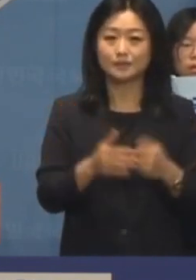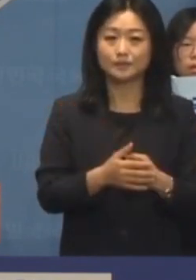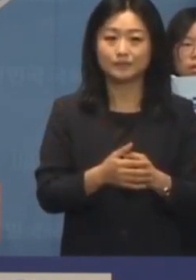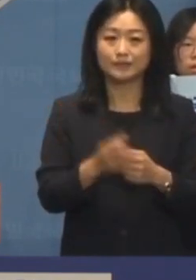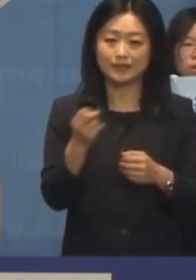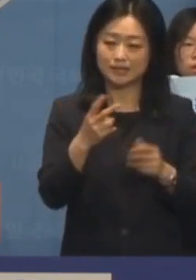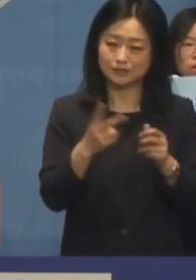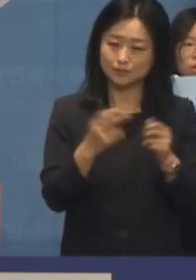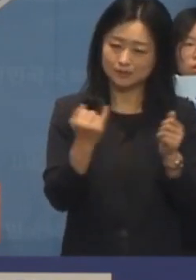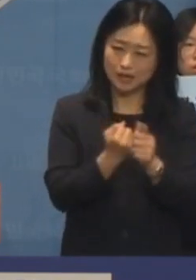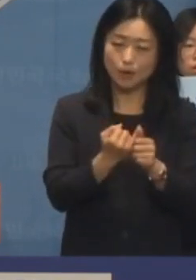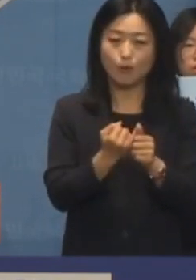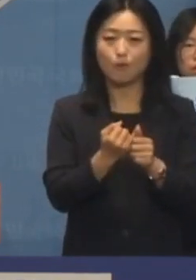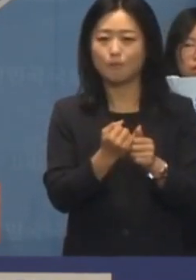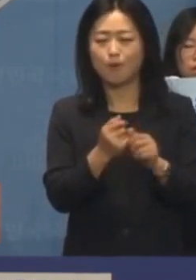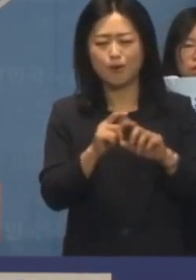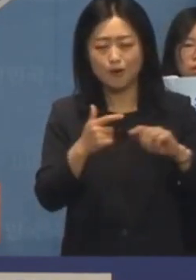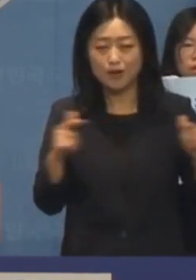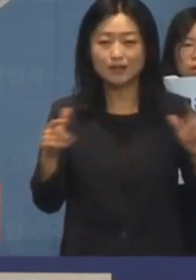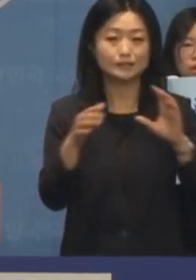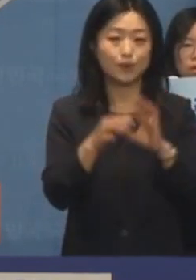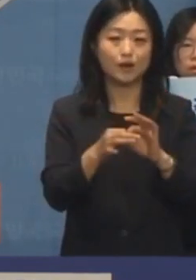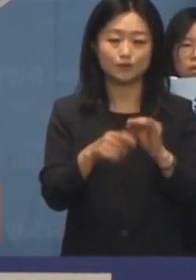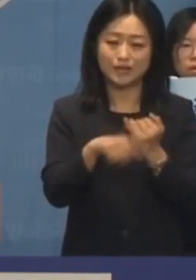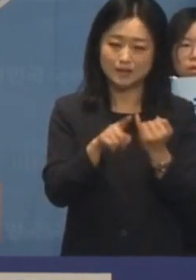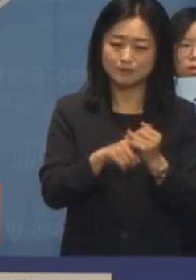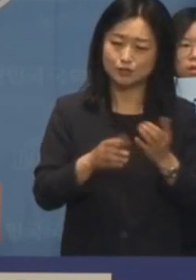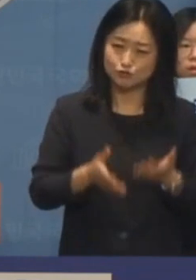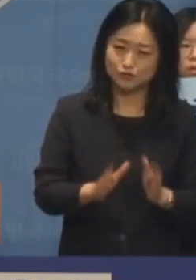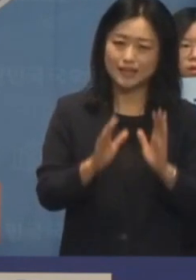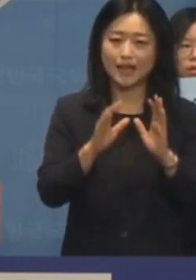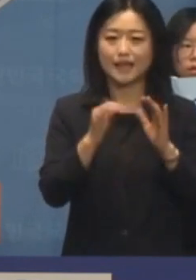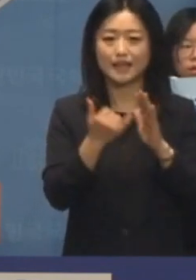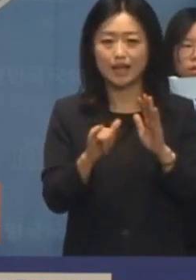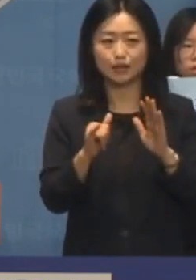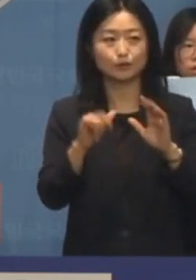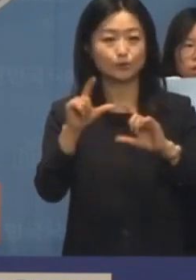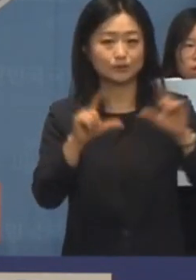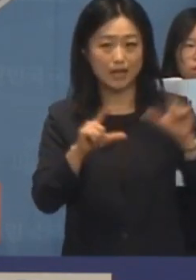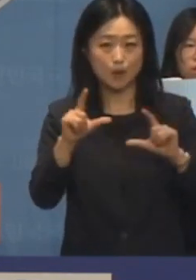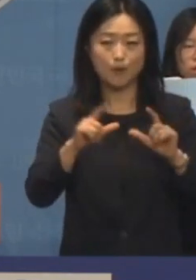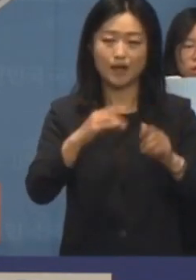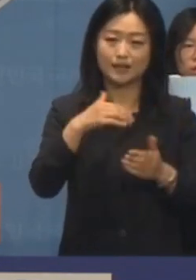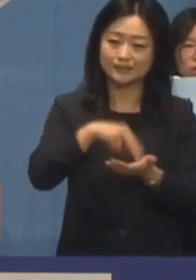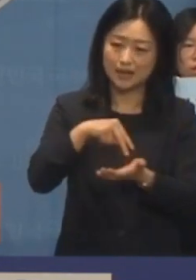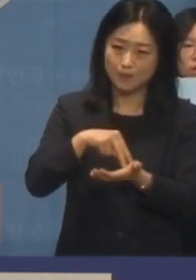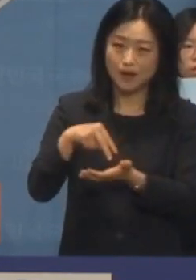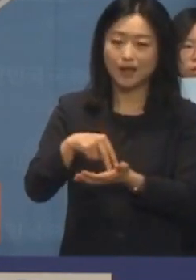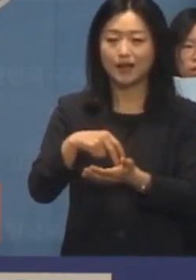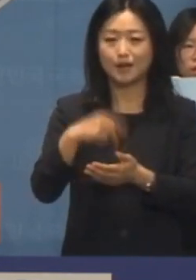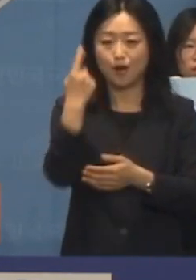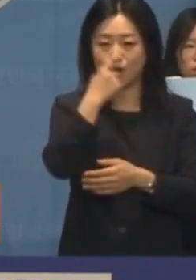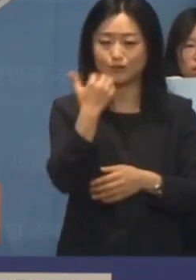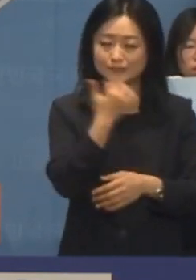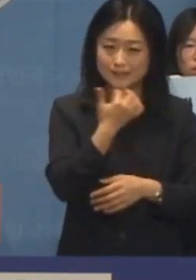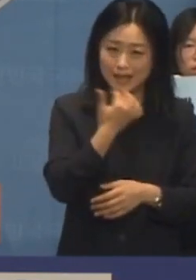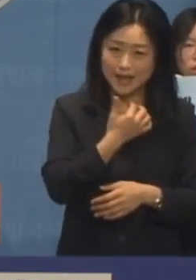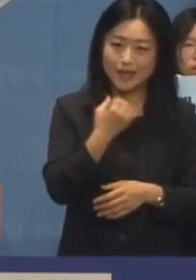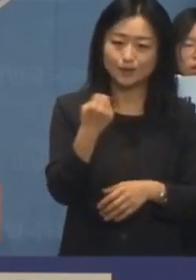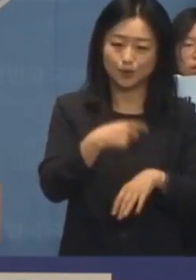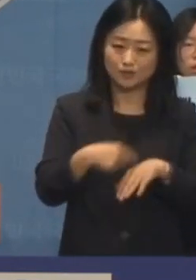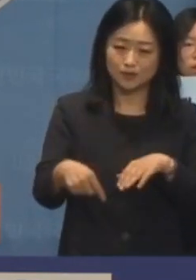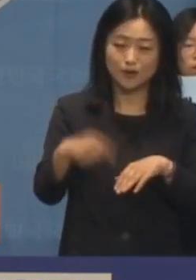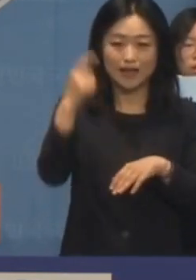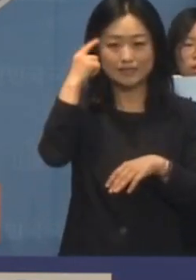재혼, 사실혼 등 혼인 여부, 임신 또는 출산, 가족 형태 또는 가족 상황, 인종, 피부색, 사상